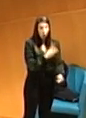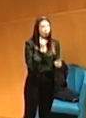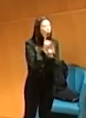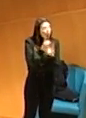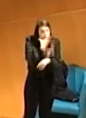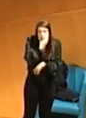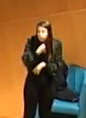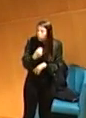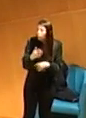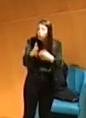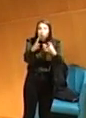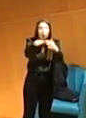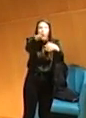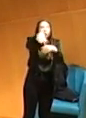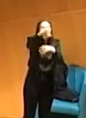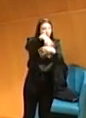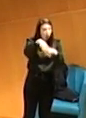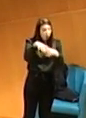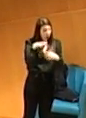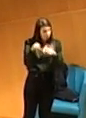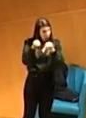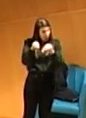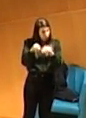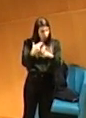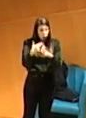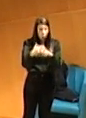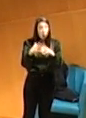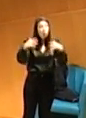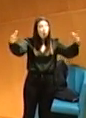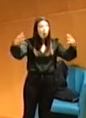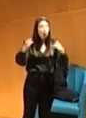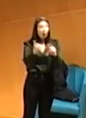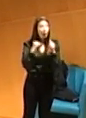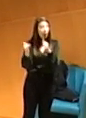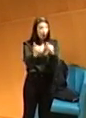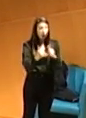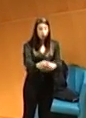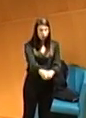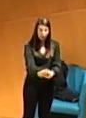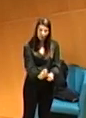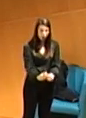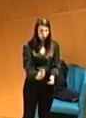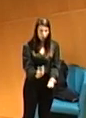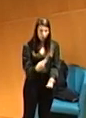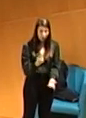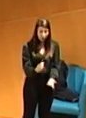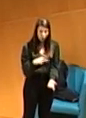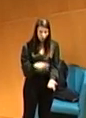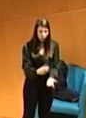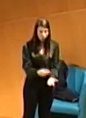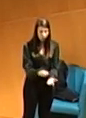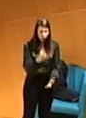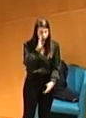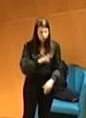de... Je suis allée, il y a un magasin qui s'appelle La Grande Récré. Hein, parce que les adultes handicapés, ils figent le